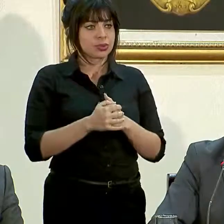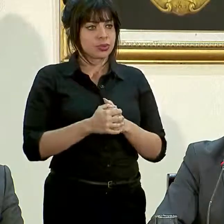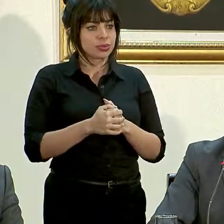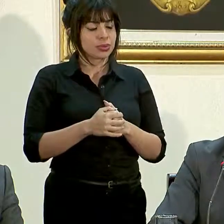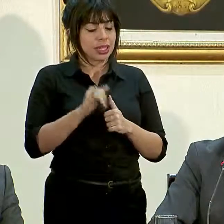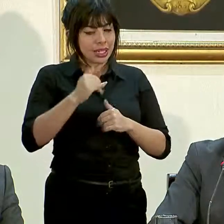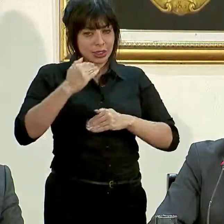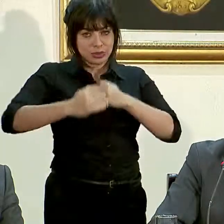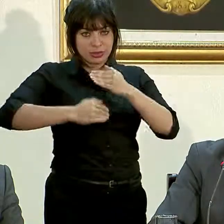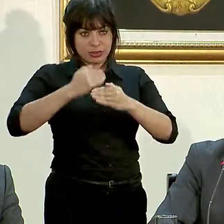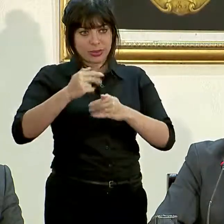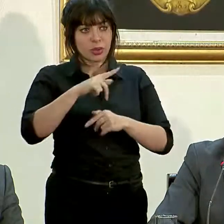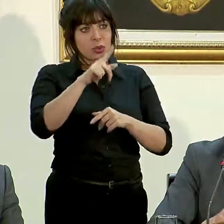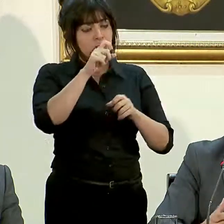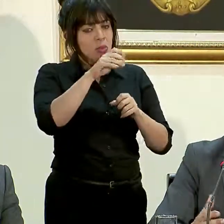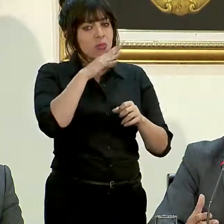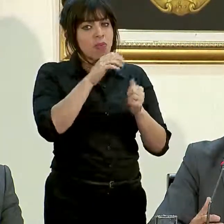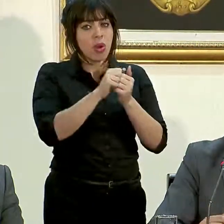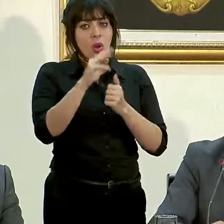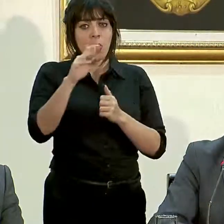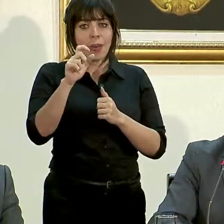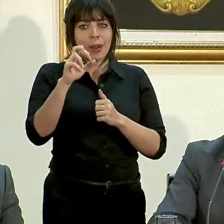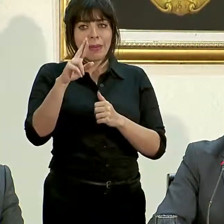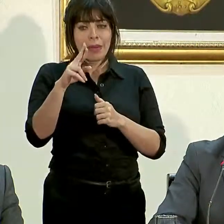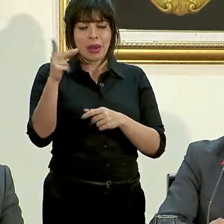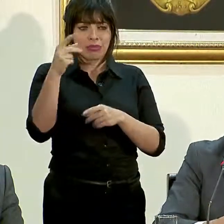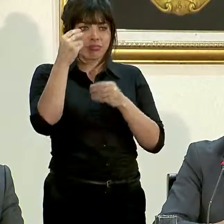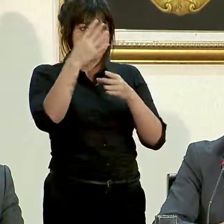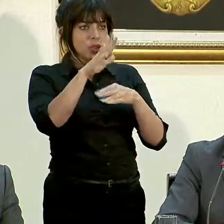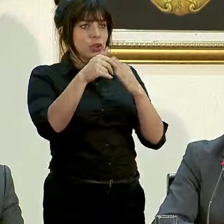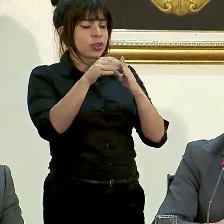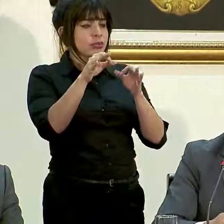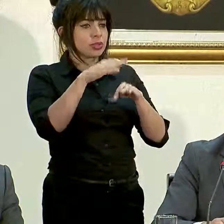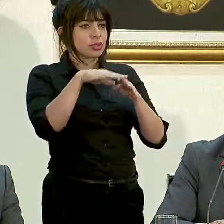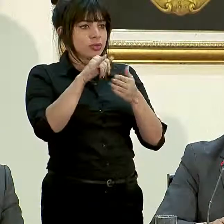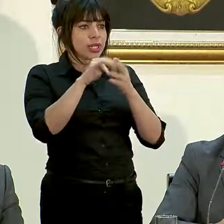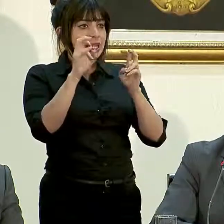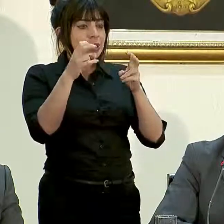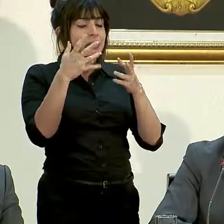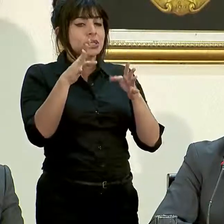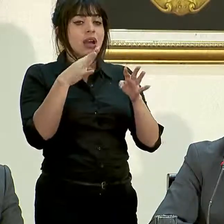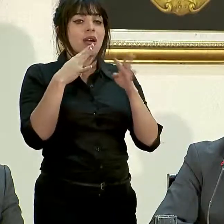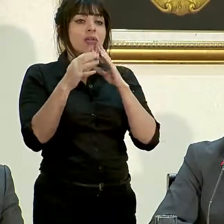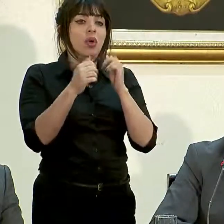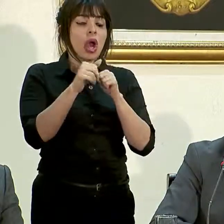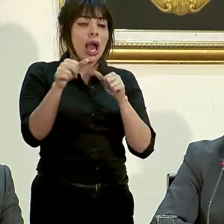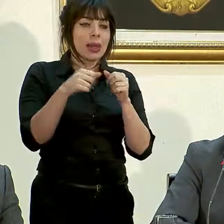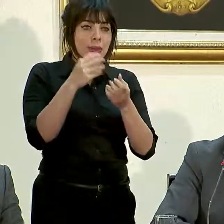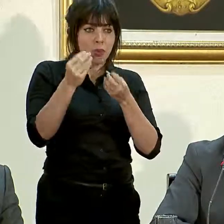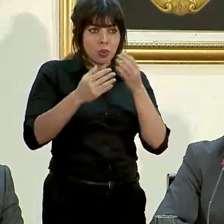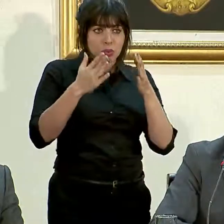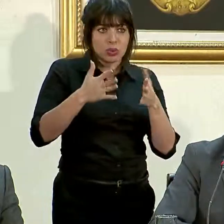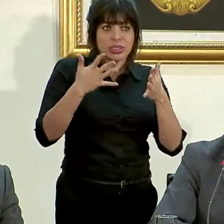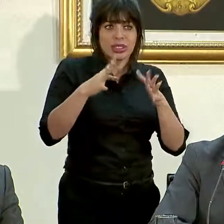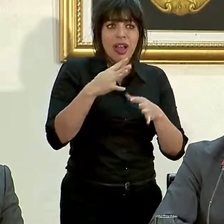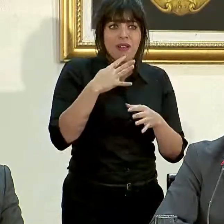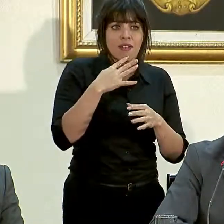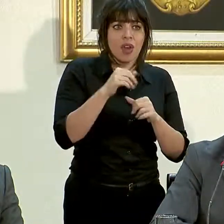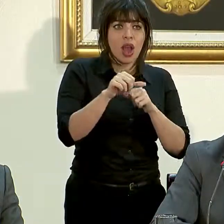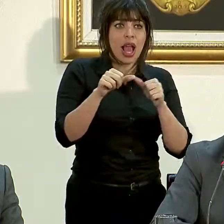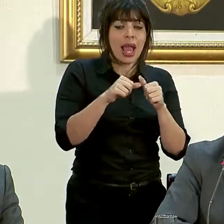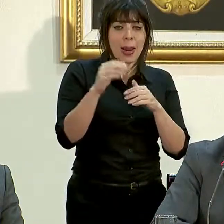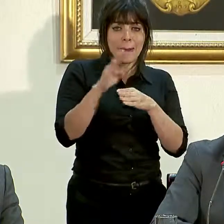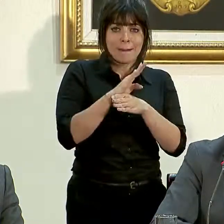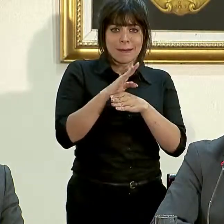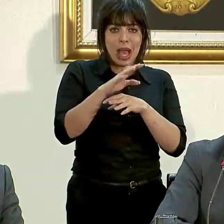en estas gestiones. Ustedes pueden hablar con don Wilmer, les dará todas las explicaciones del caso. Hemos conversado con sectores productivos, hemos conversado con sectores de